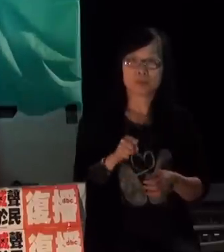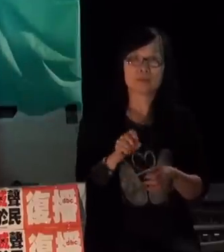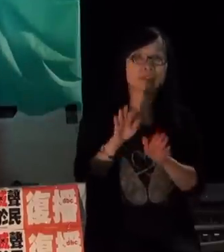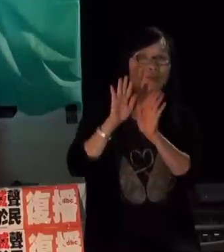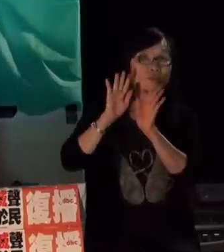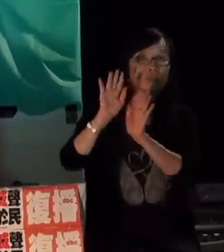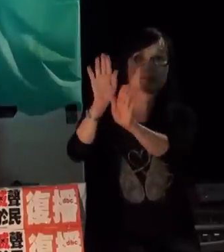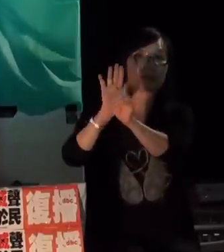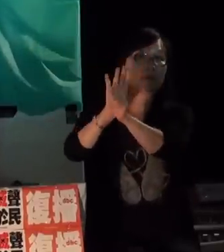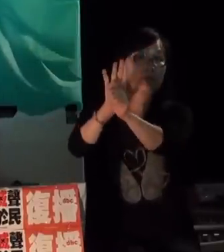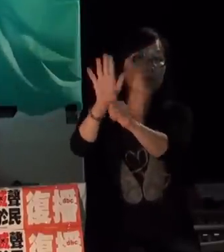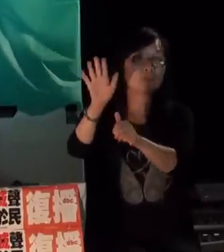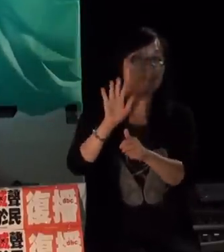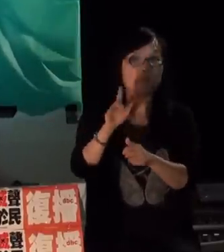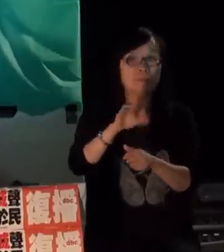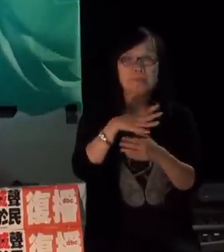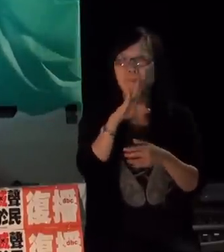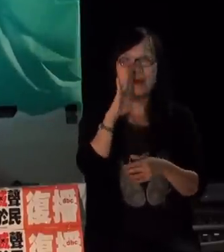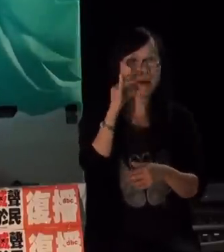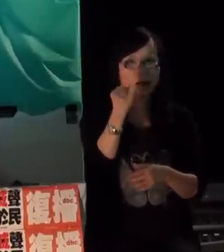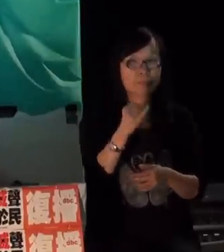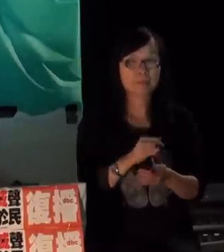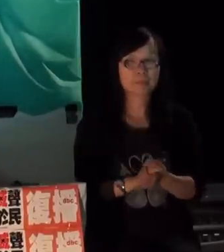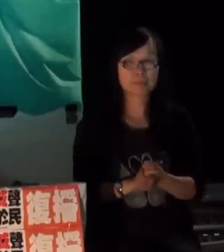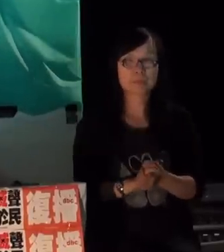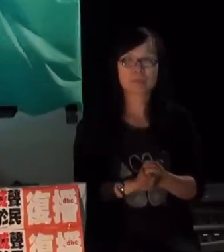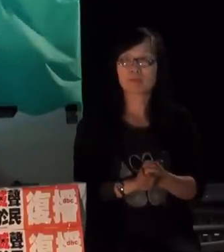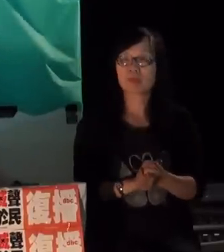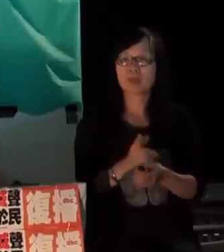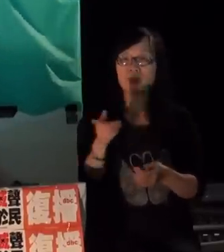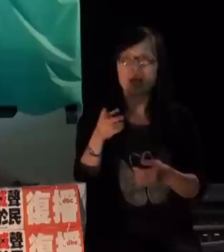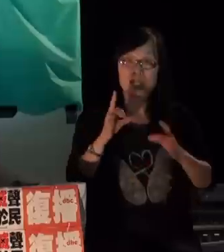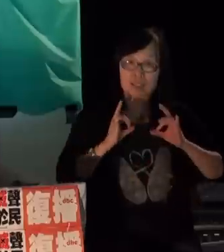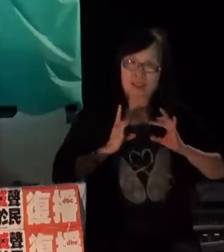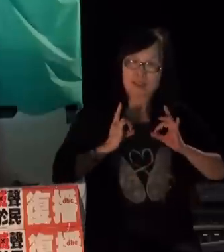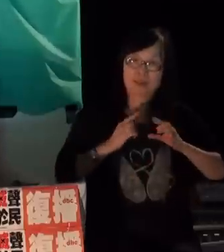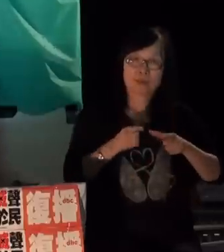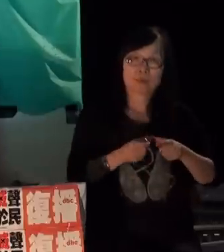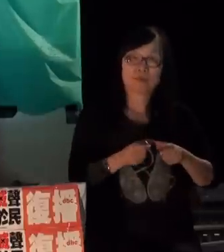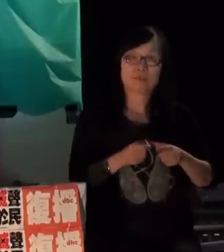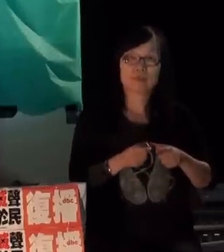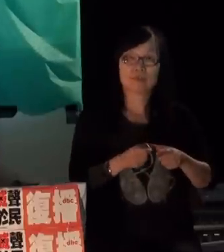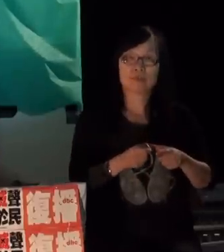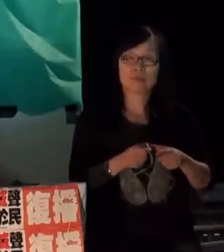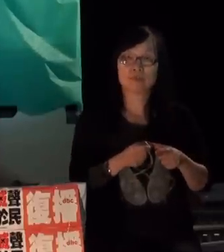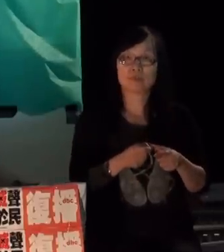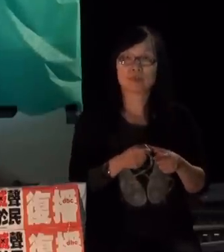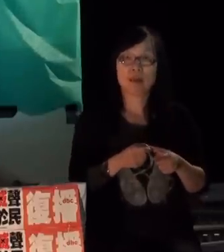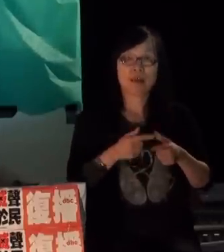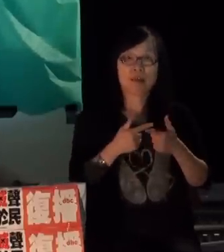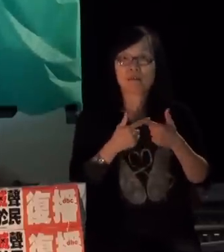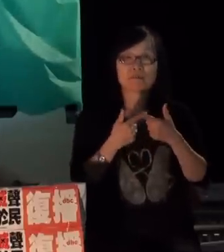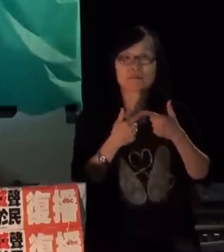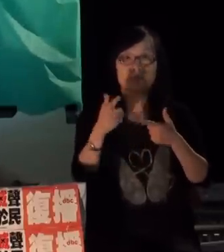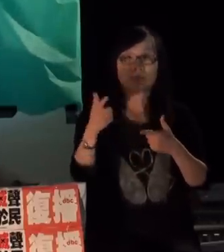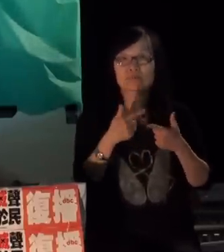牌係完全不合理嘅。如果你話呢個私人公司嘅糾紛，政